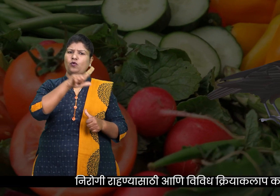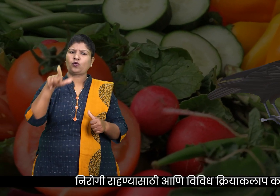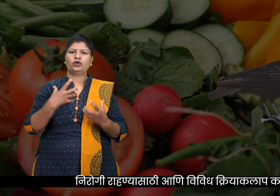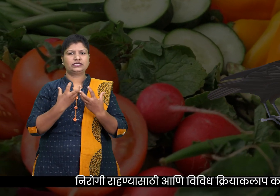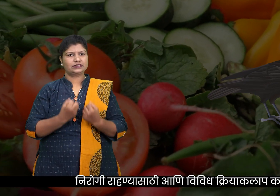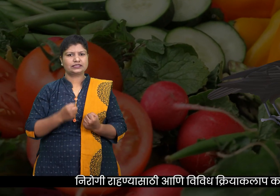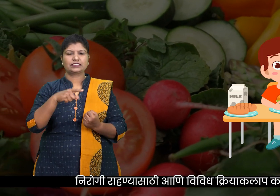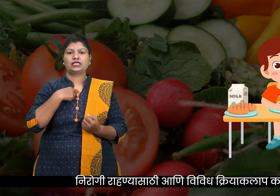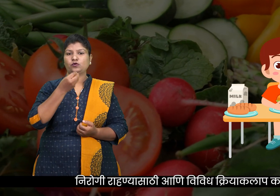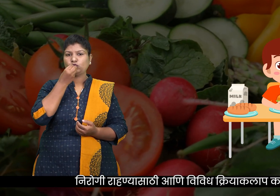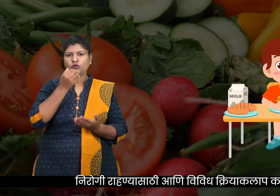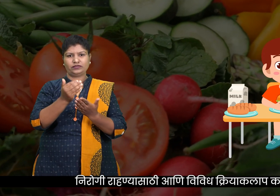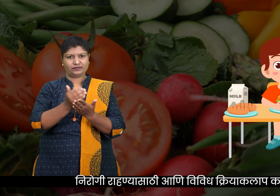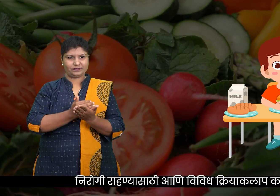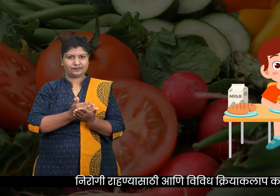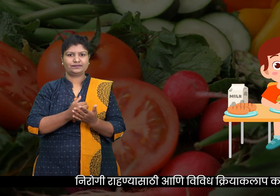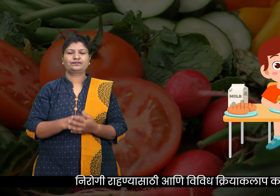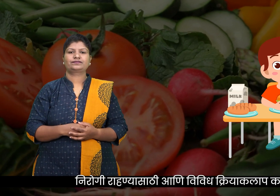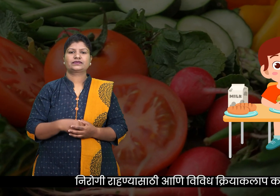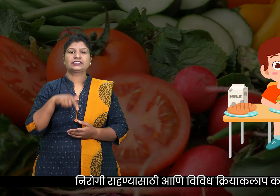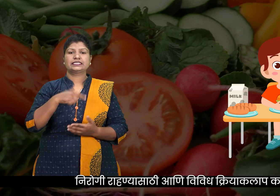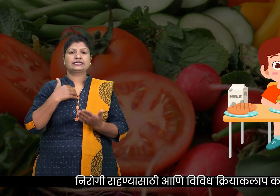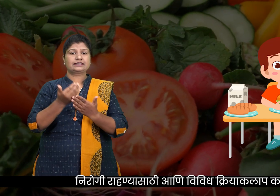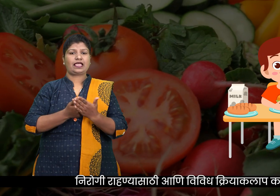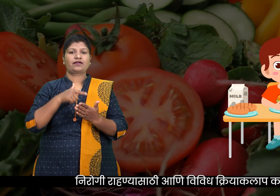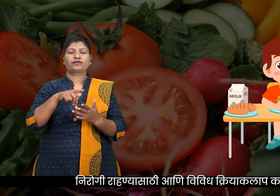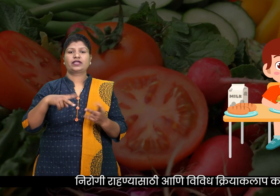निरोगी राहण्यासाठी आणि विविध क्रियाकलाप करण्यासाठी